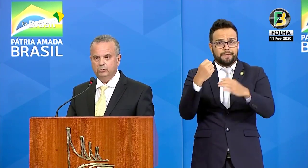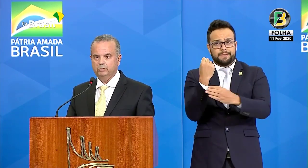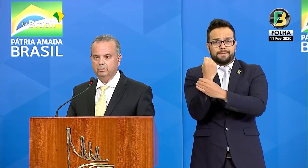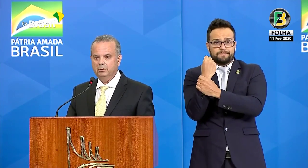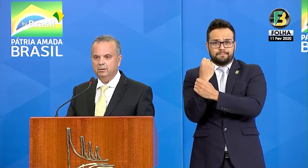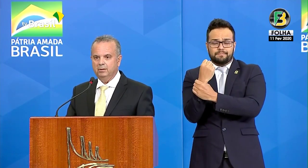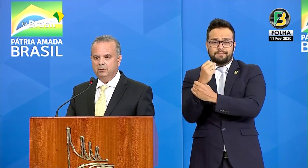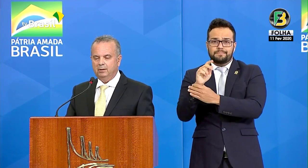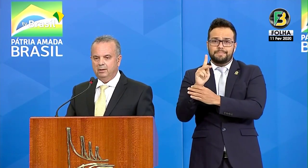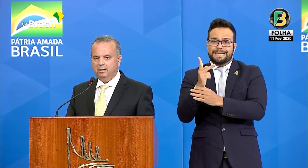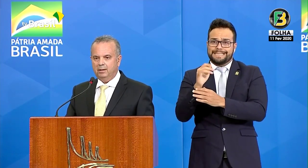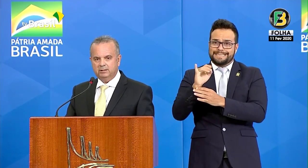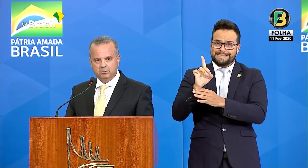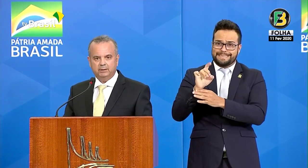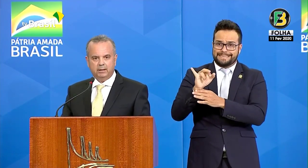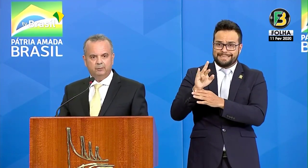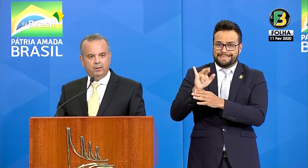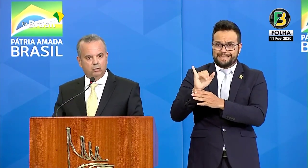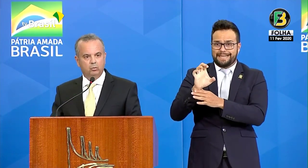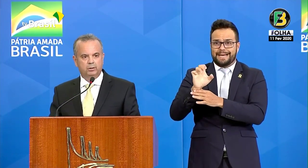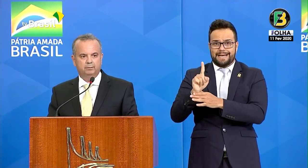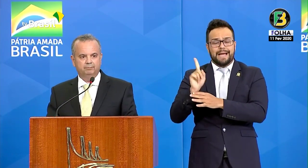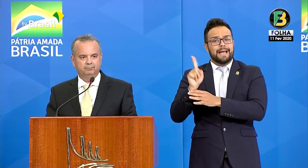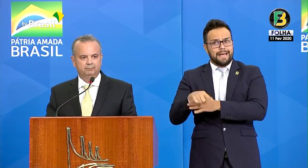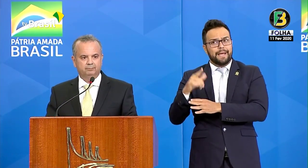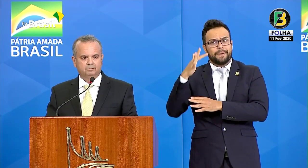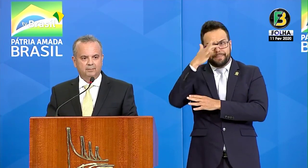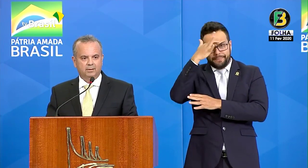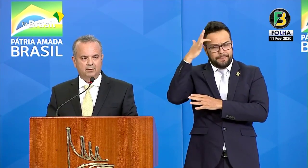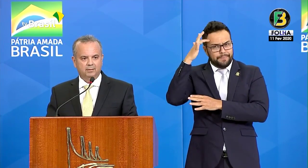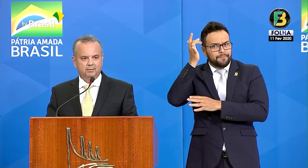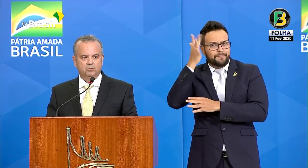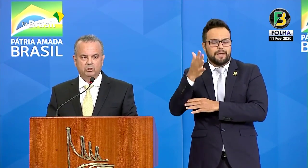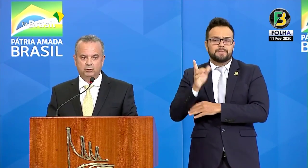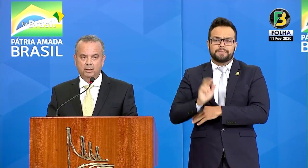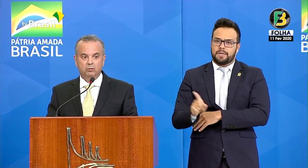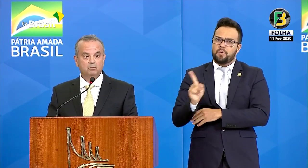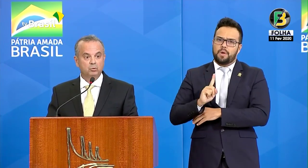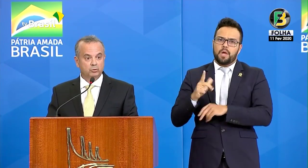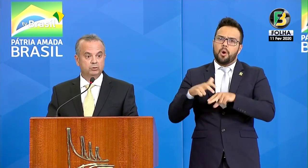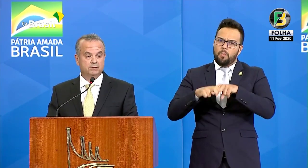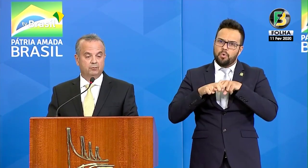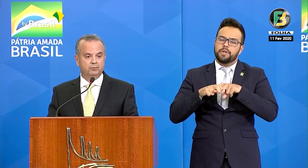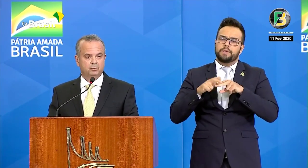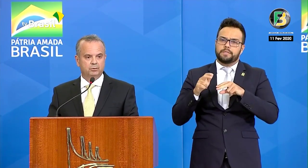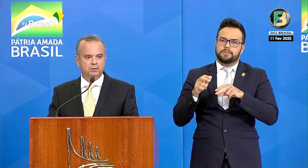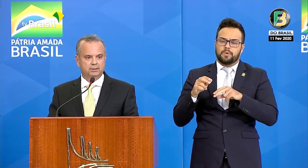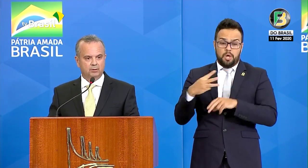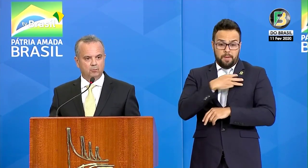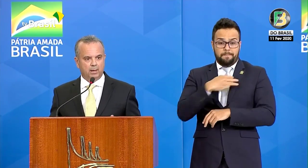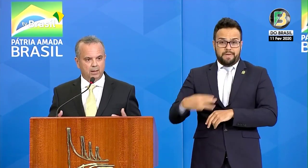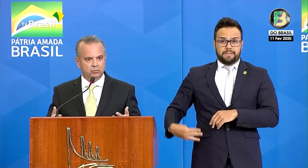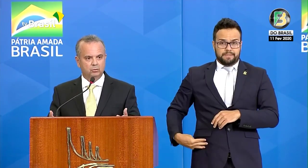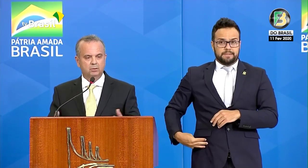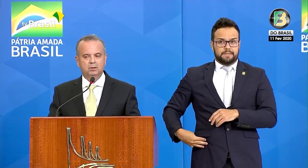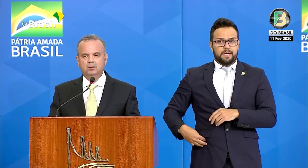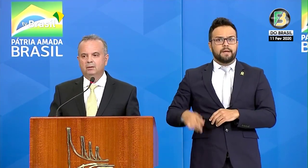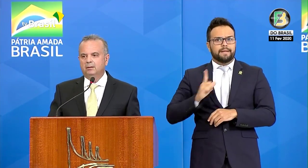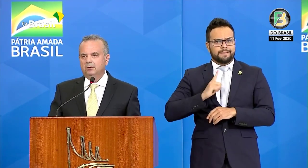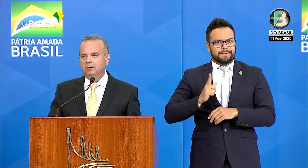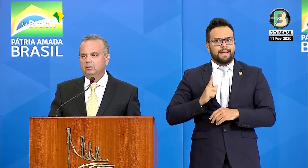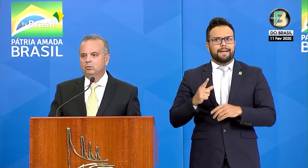entre outros. Essa é uma tarefa hercúlea. Esse é um ministério de muitos desafios. Esse é o